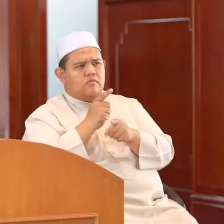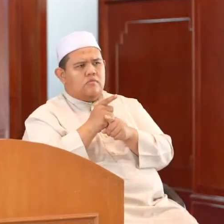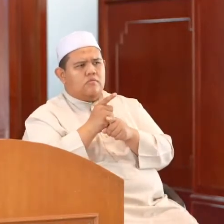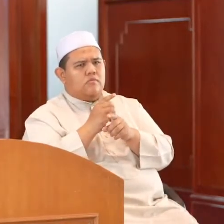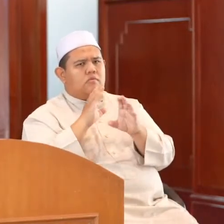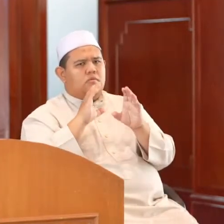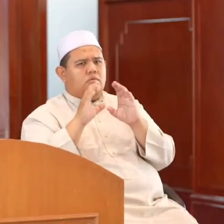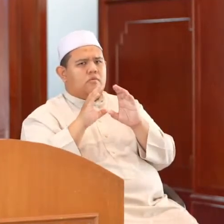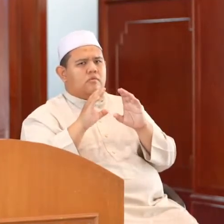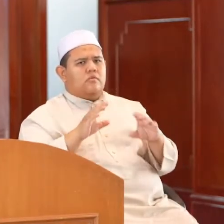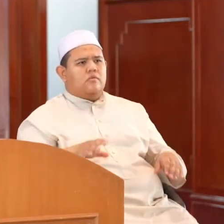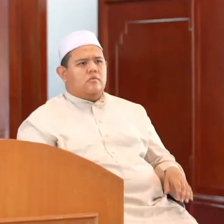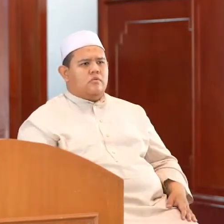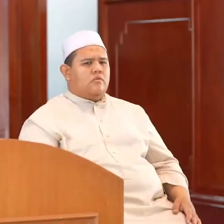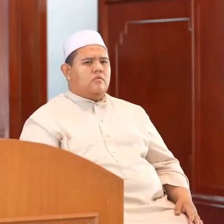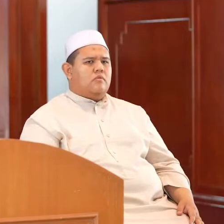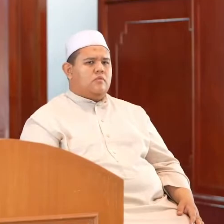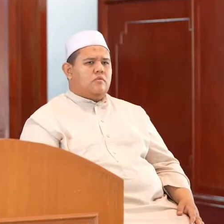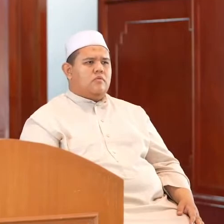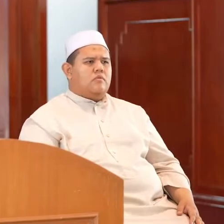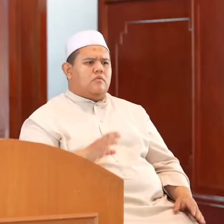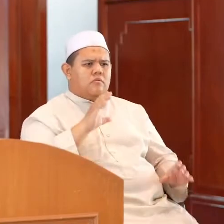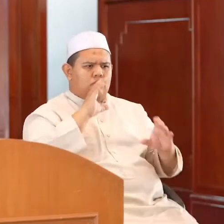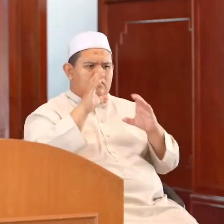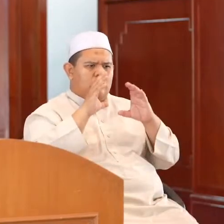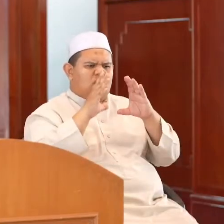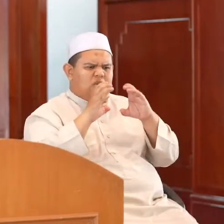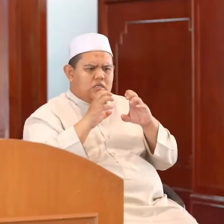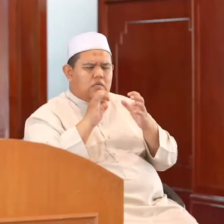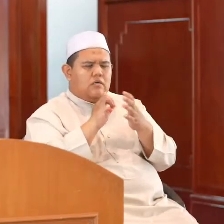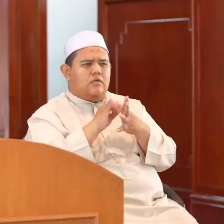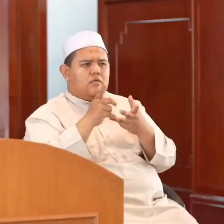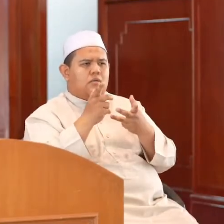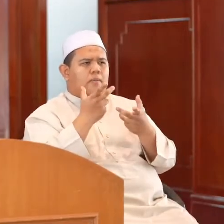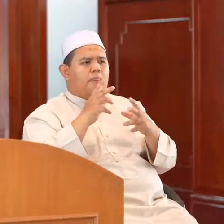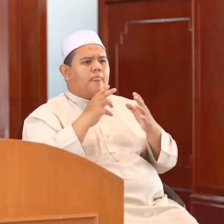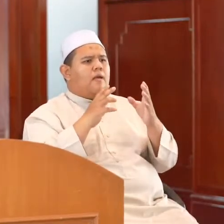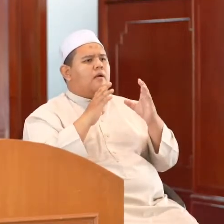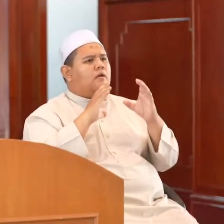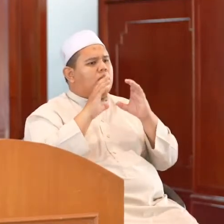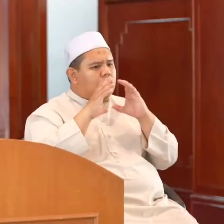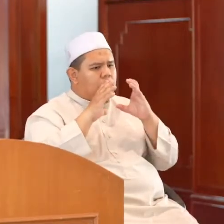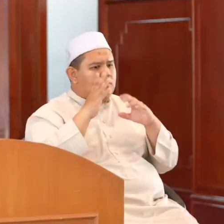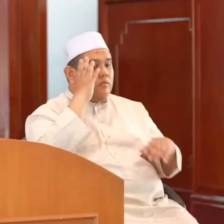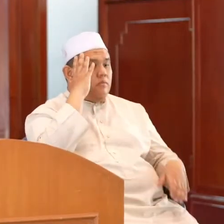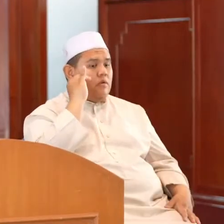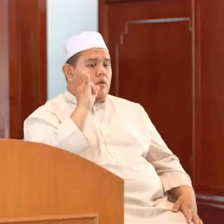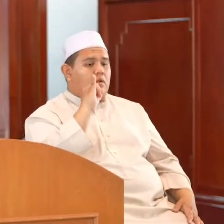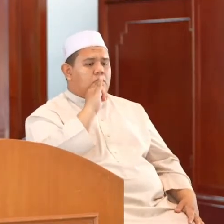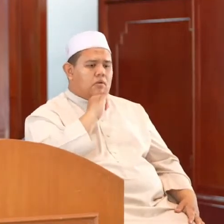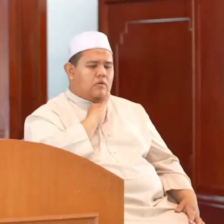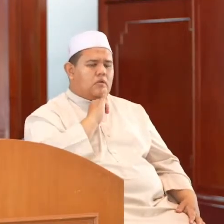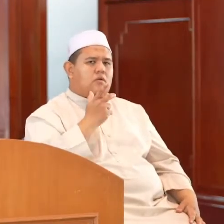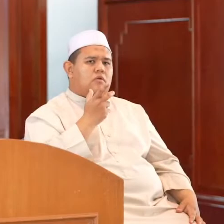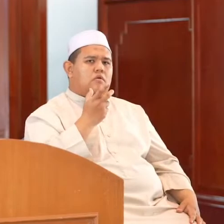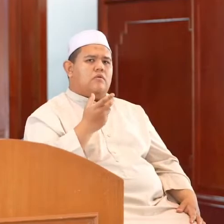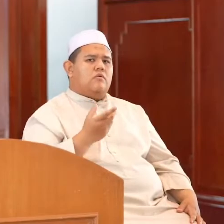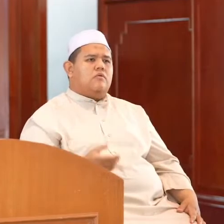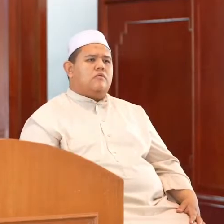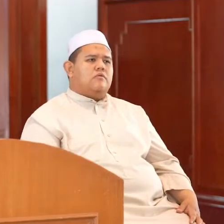cakap lembut pun, cakap kasar. Terkedu dia, cerita pengalaman aku ni, kata dia,